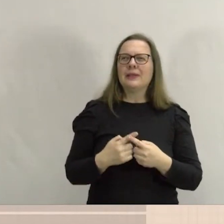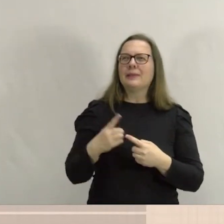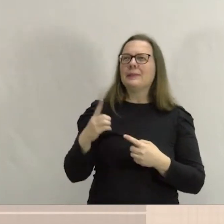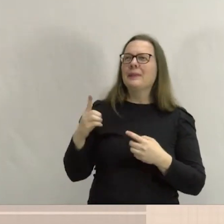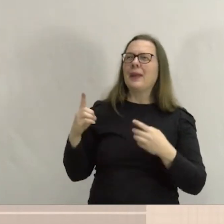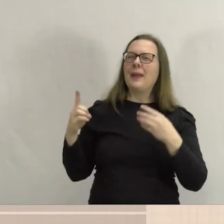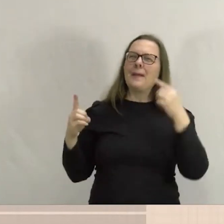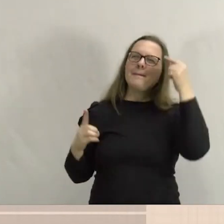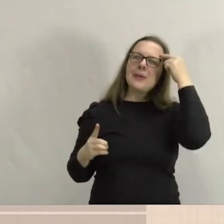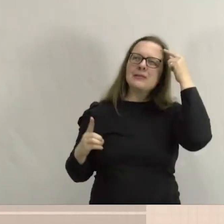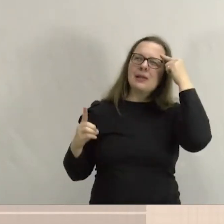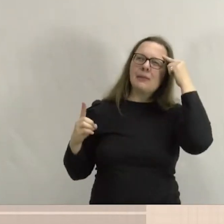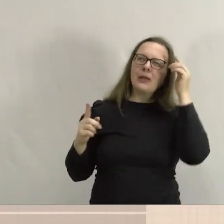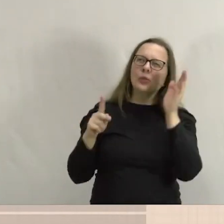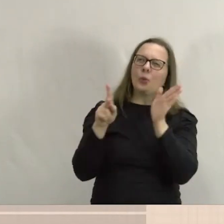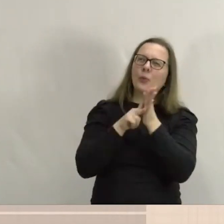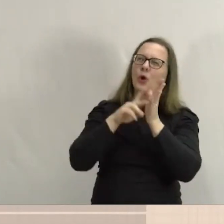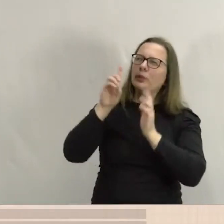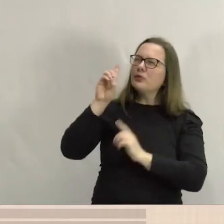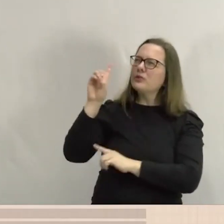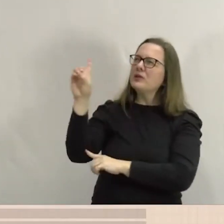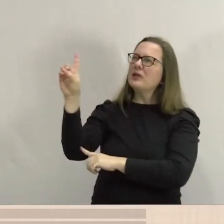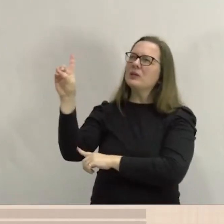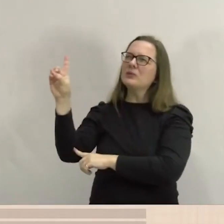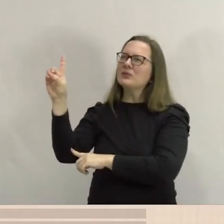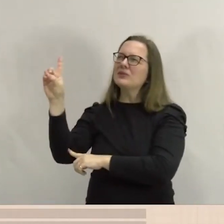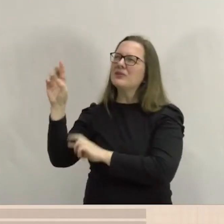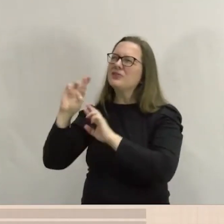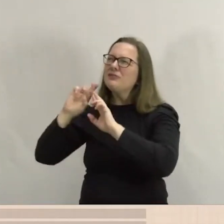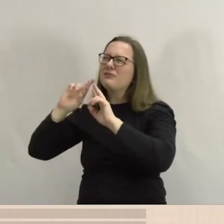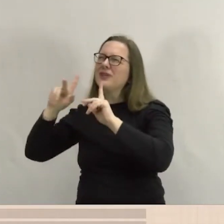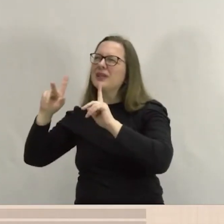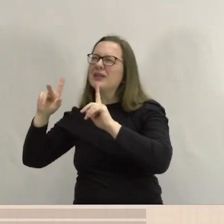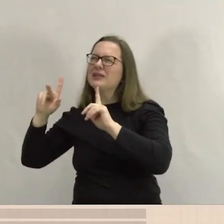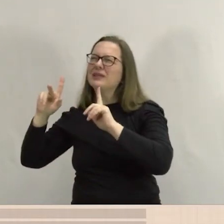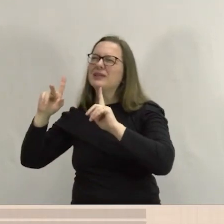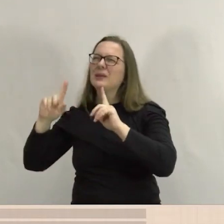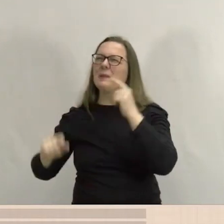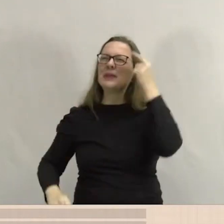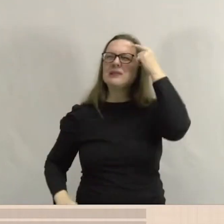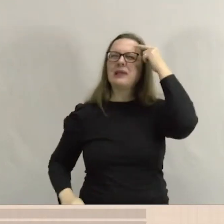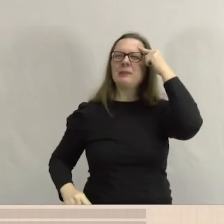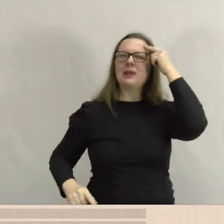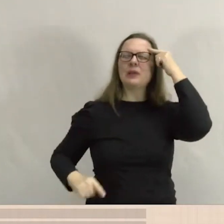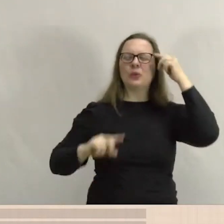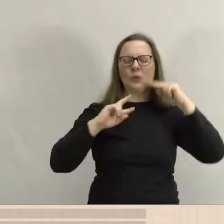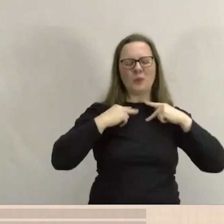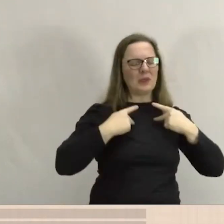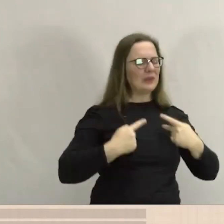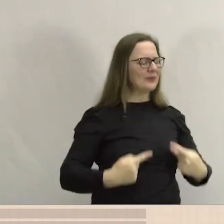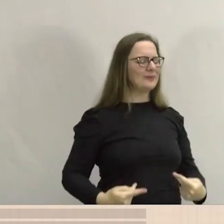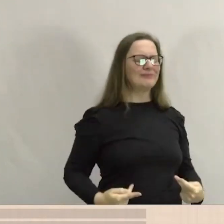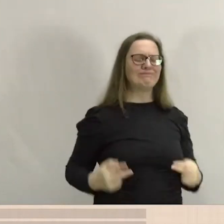pensamentos, nem os vossos caminhos, os meus caminhos, diz o Senhor. Irmão, não mede o caminho do Senhor pelos seus caminhos.